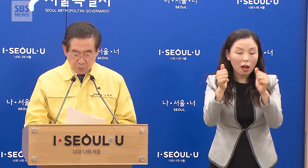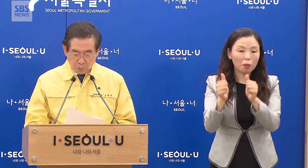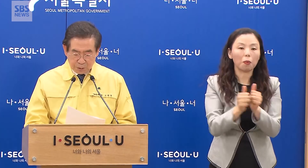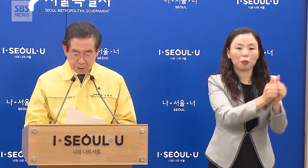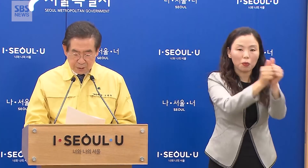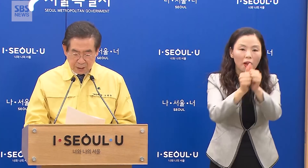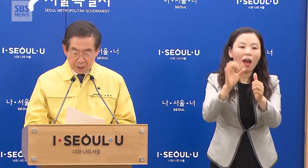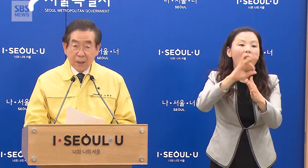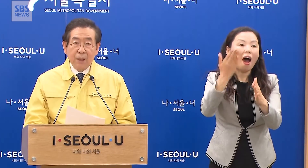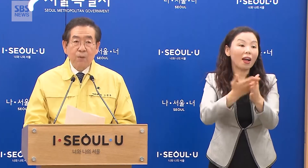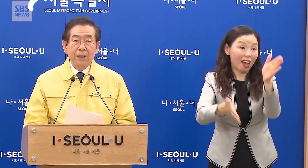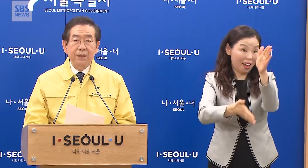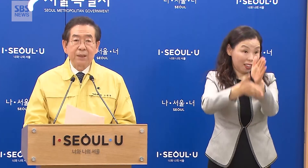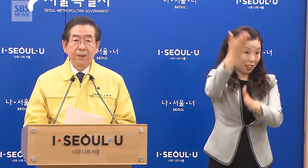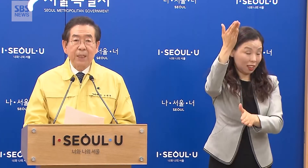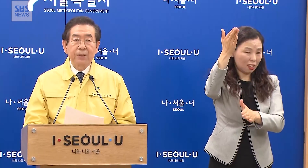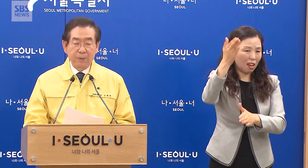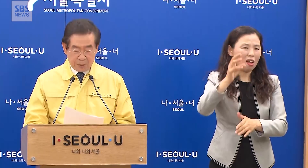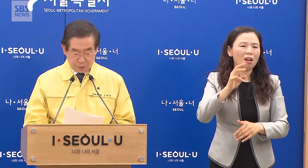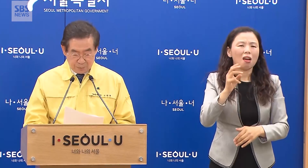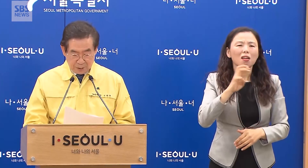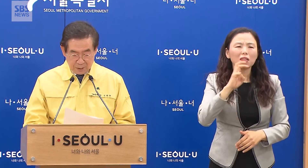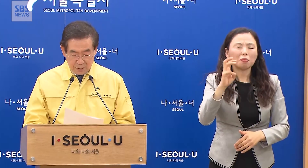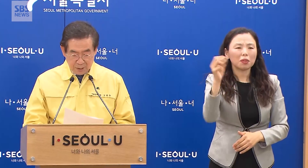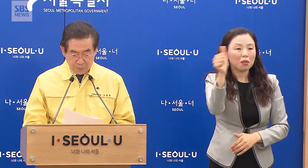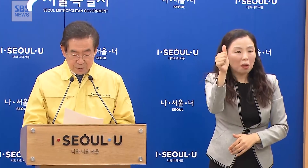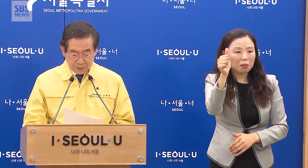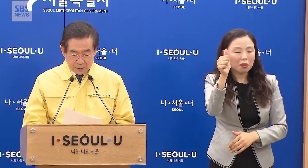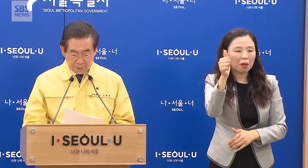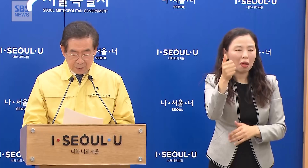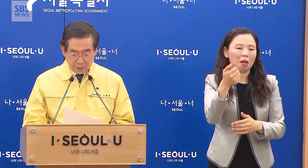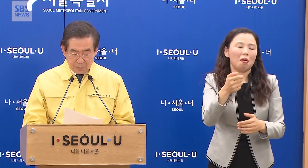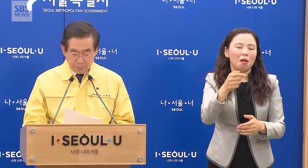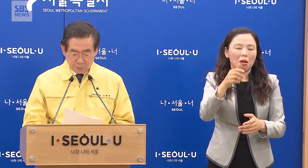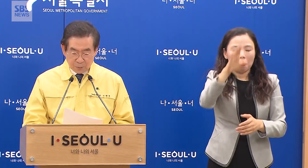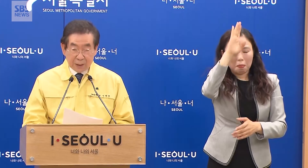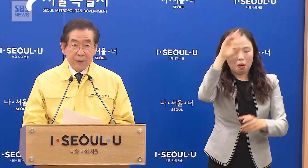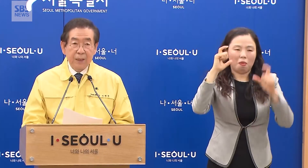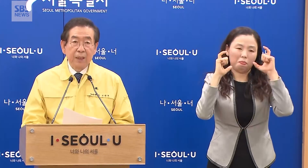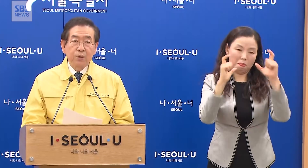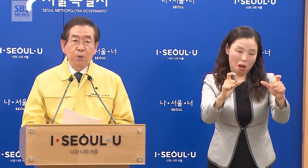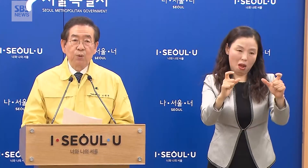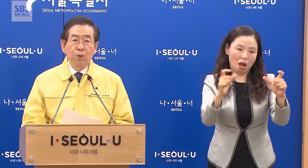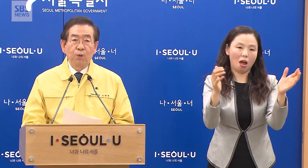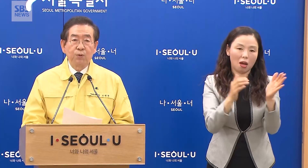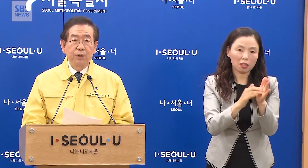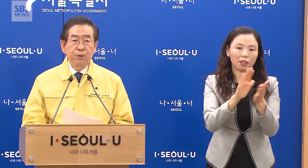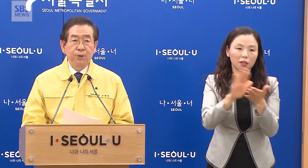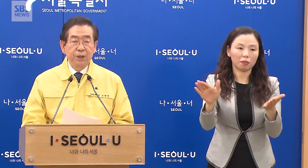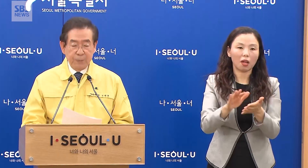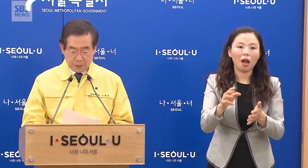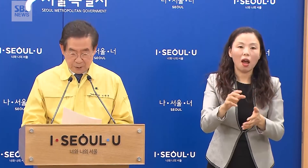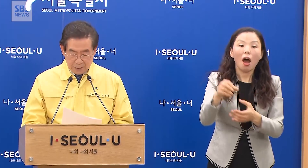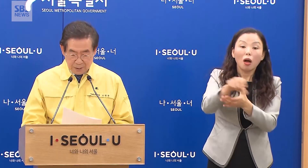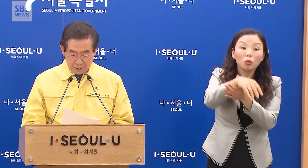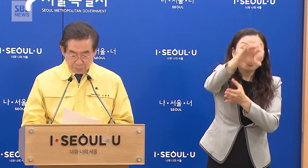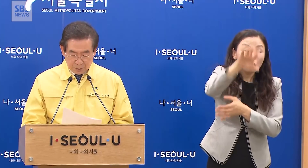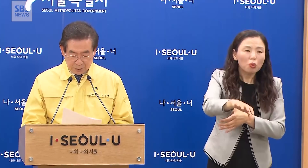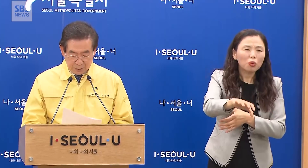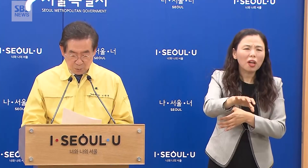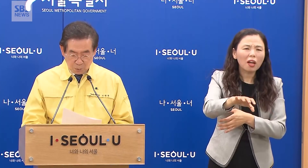올 7일날 확진 판정을 받았습니다 비싼 시간대에 클럽을 방문한 종로구 그 주 20 대